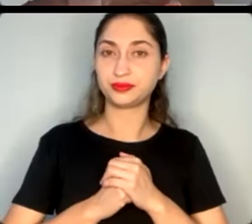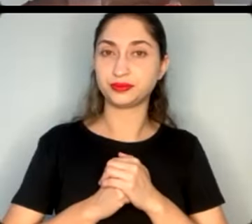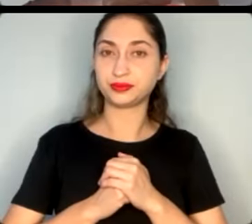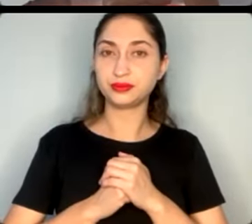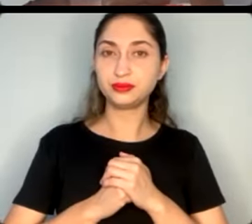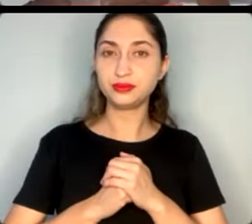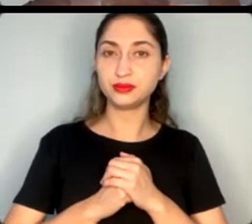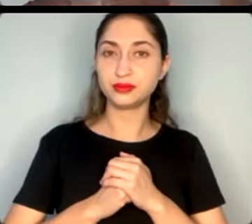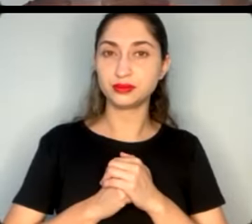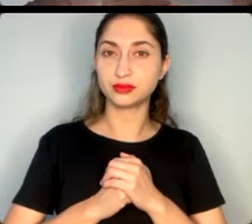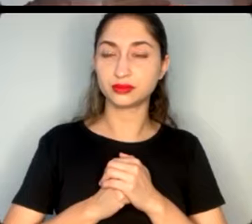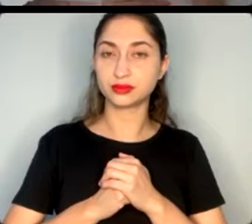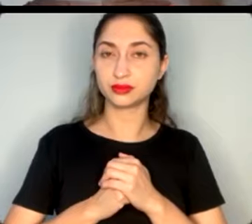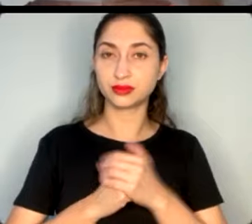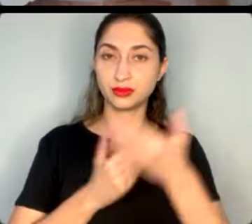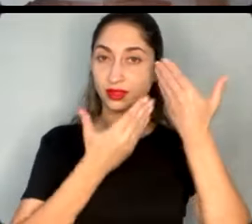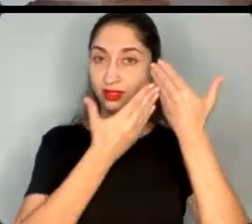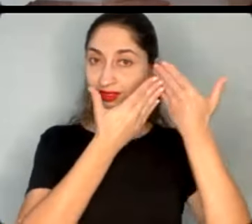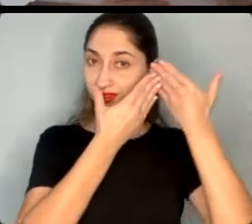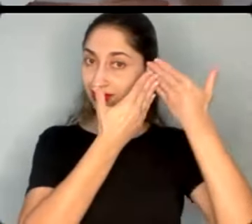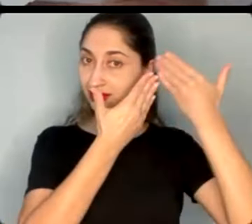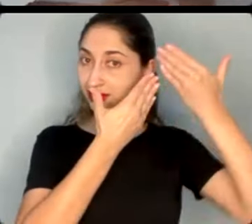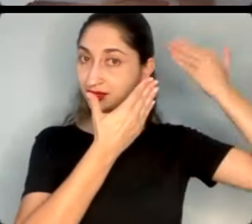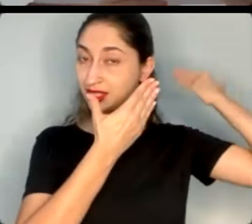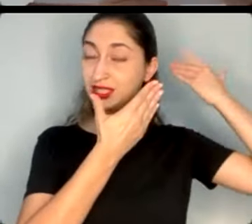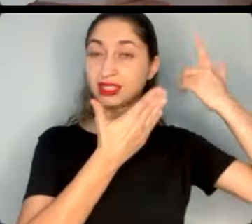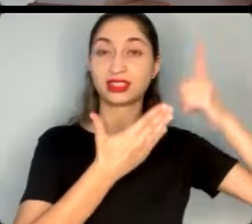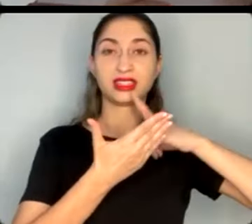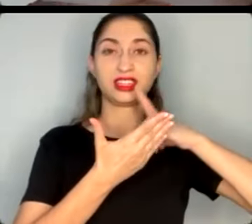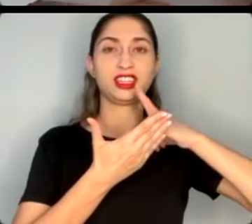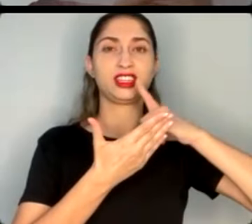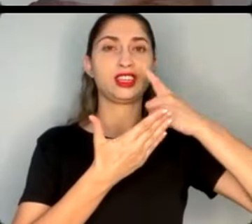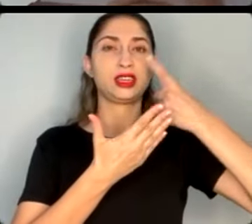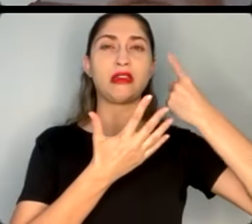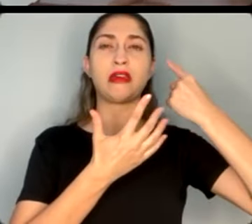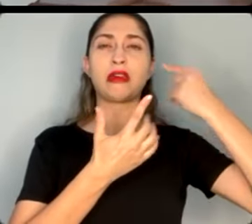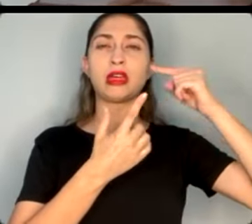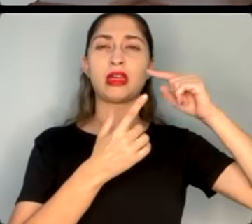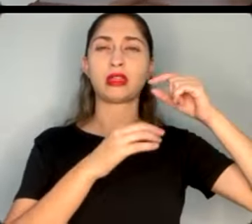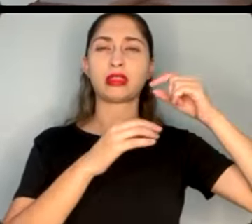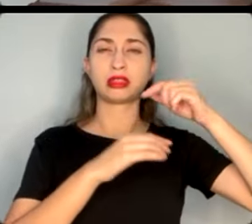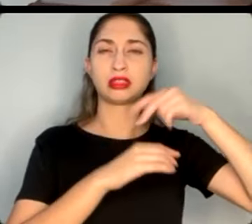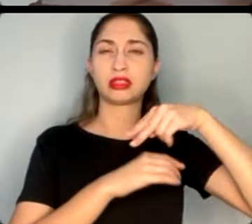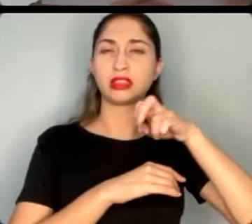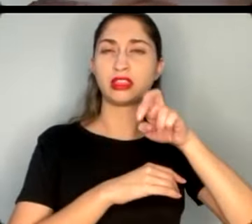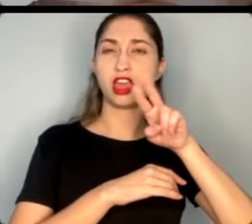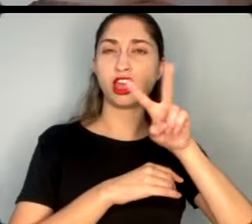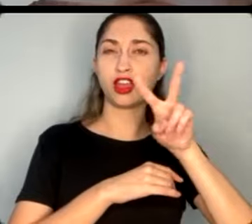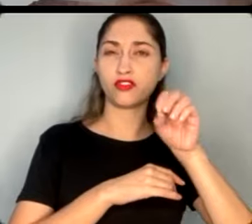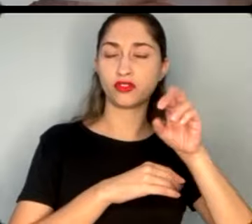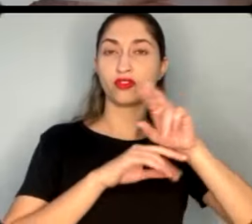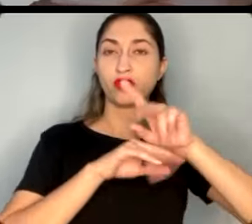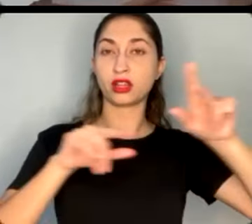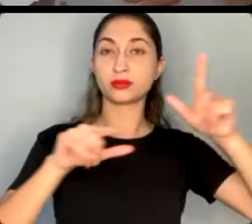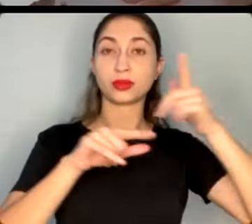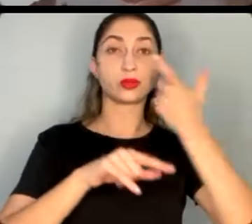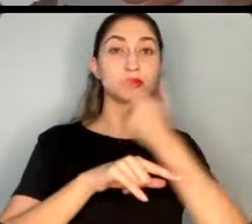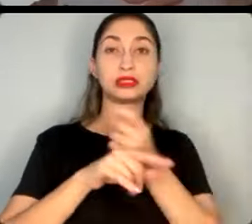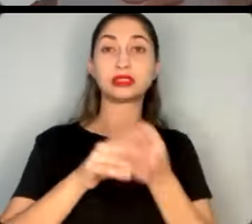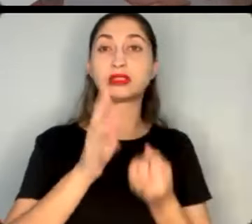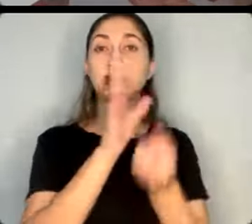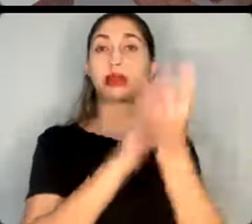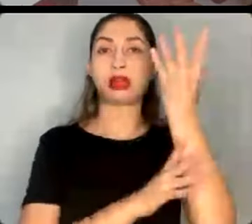esfenoide, daqui para trás é via nervosa, reflexa, né, para formar a imagem aqui na região das